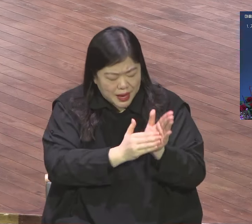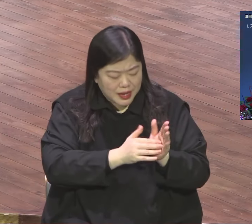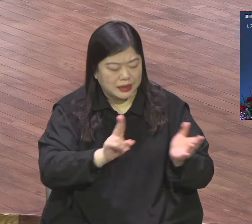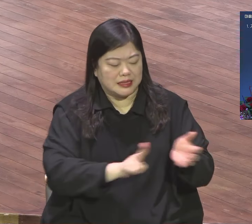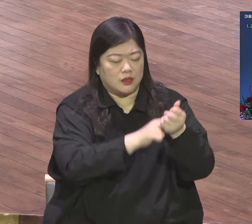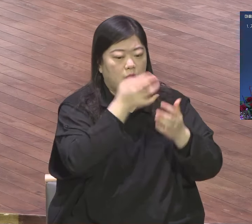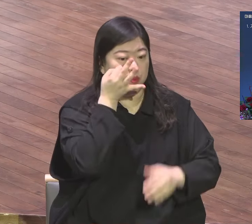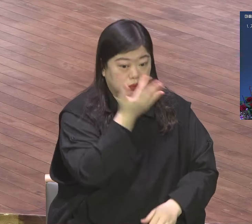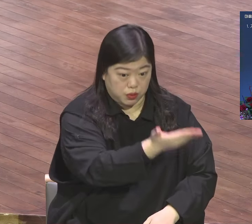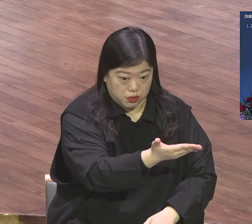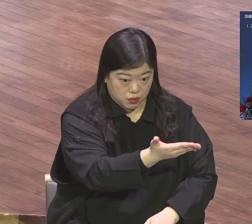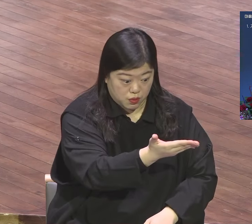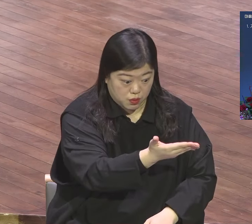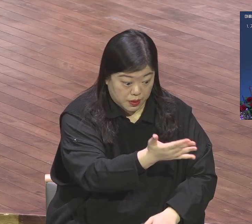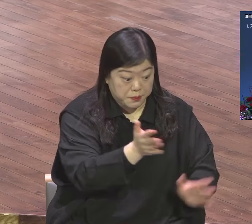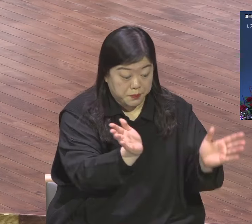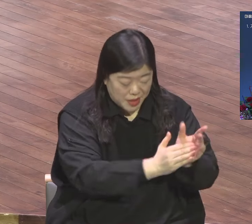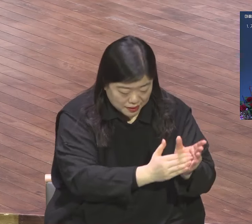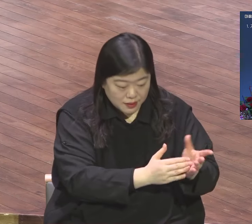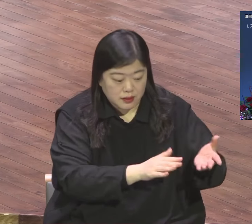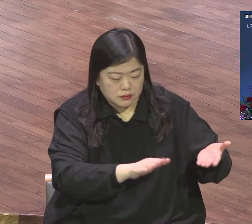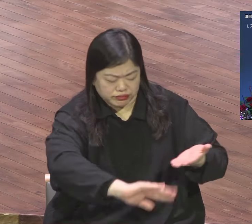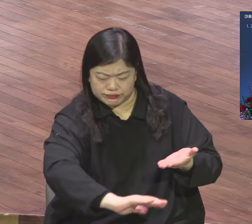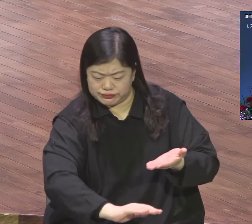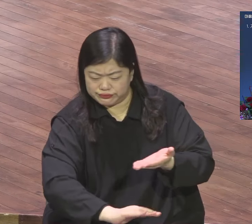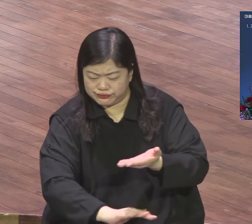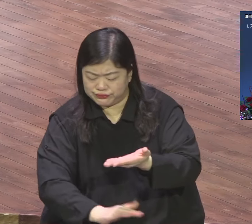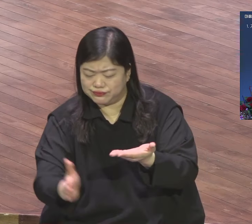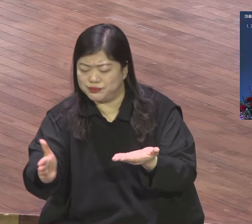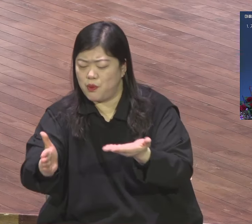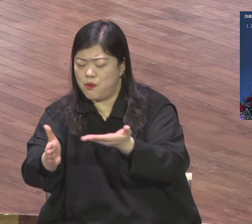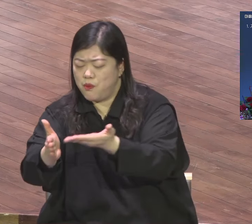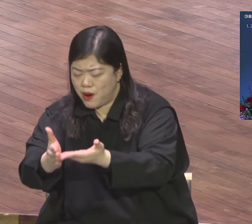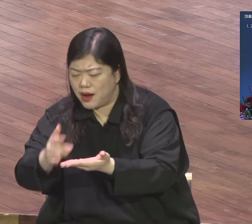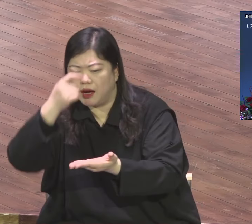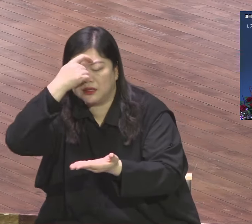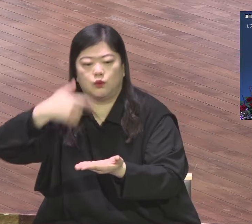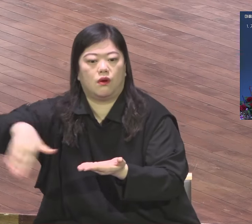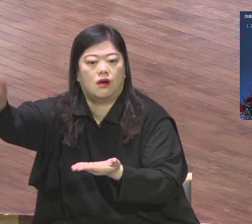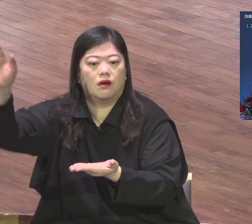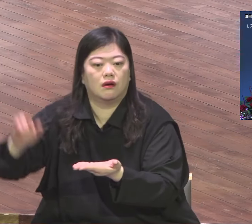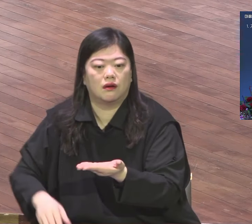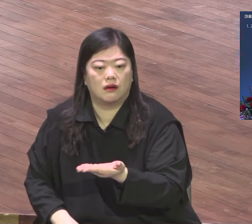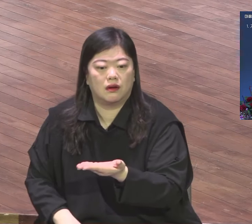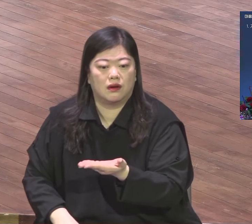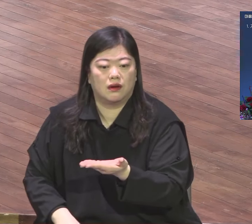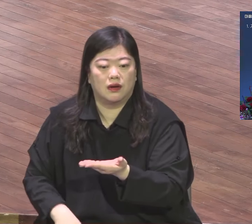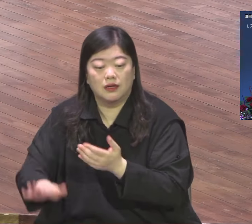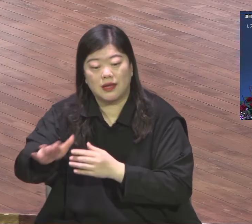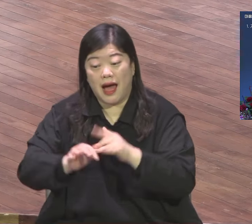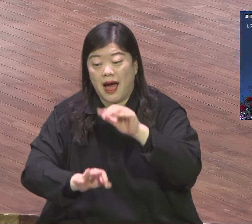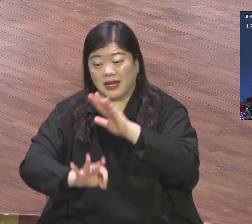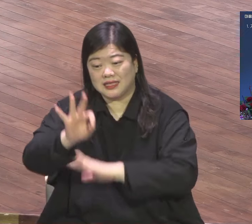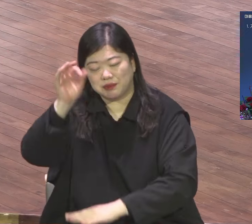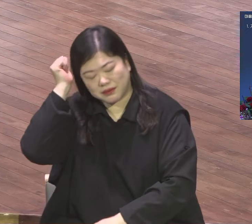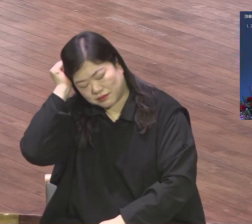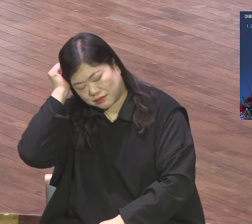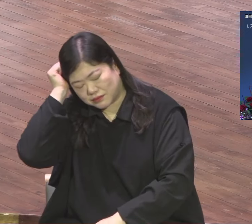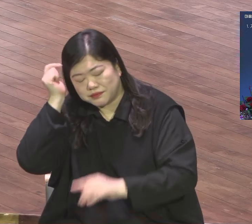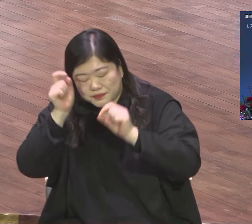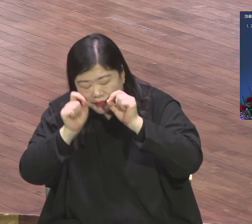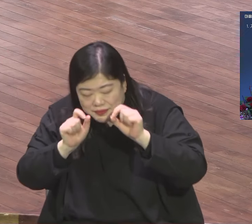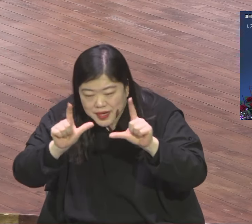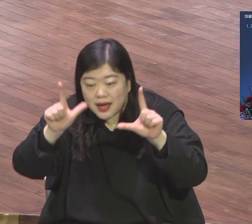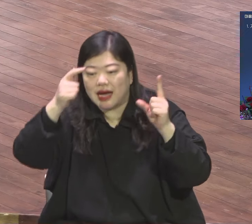기도로. 여러분, 하루의 시작과 하루의 마지막을 기도로 하시기 바랍니다. 기도로